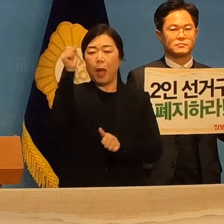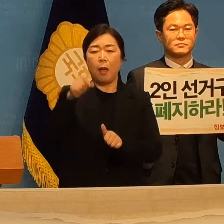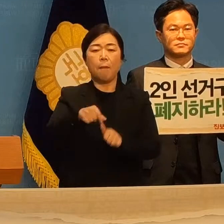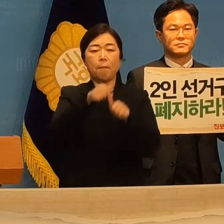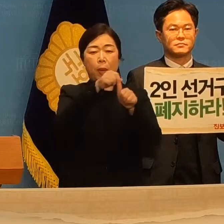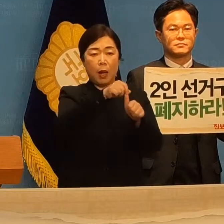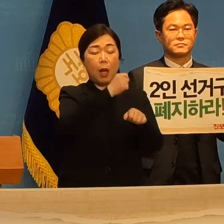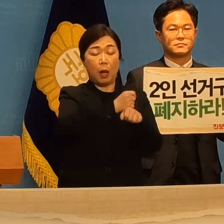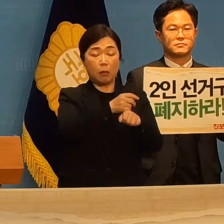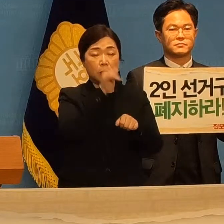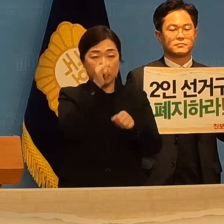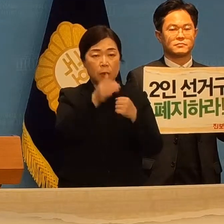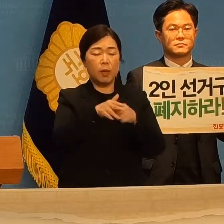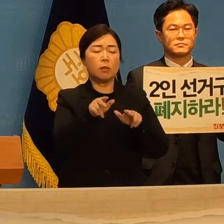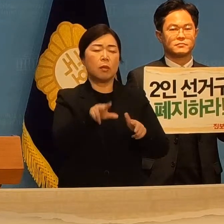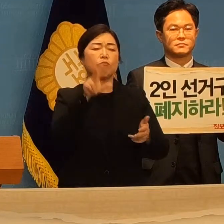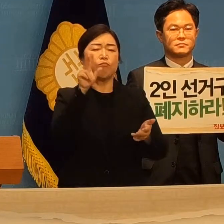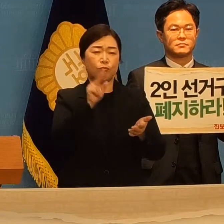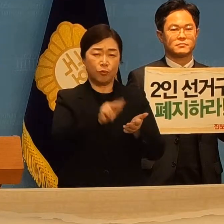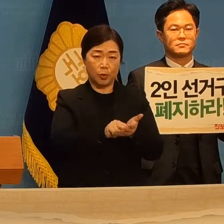양당제 체제가 뿌리 깊게